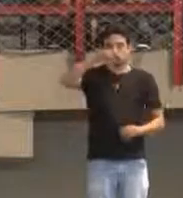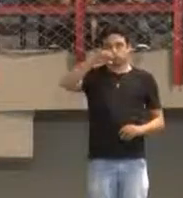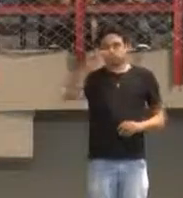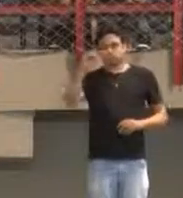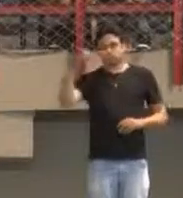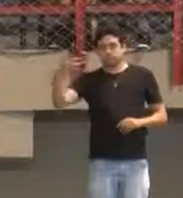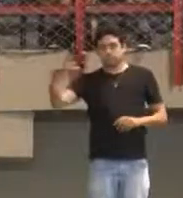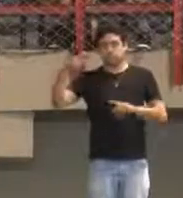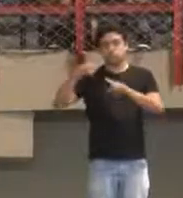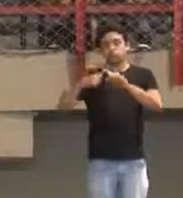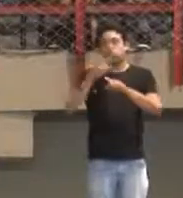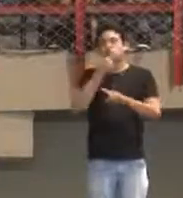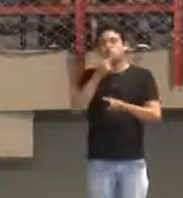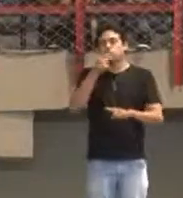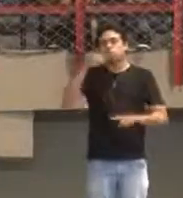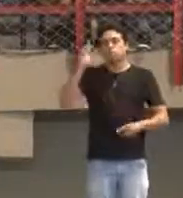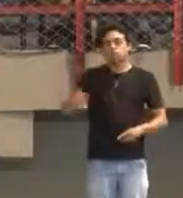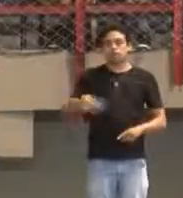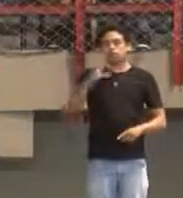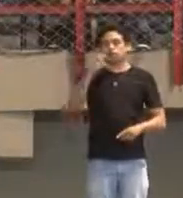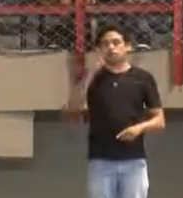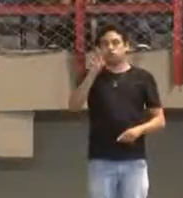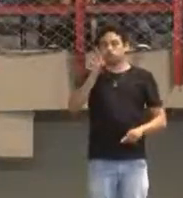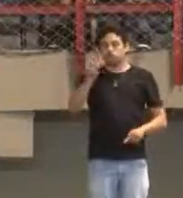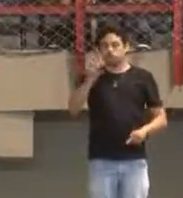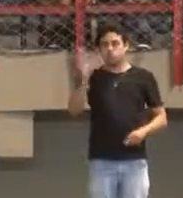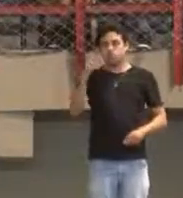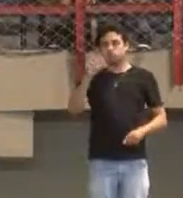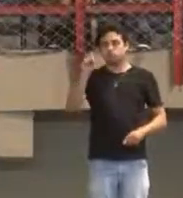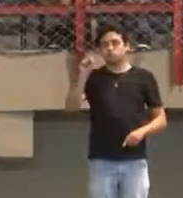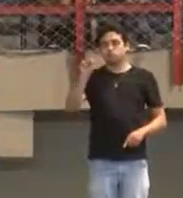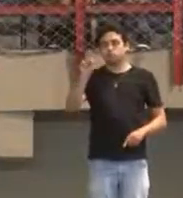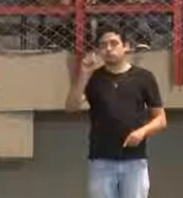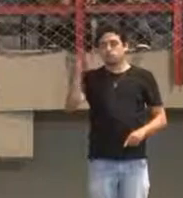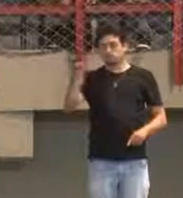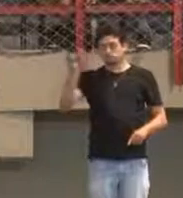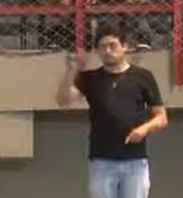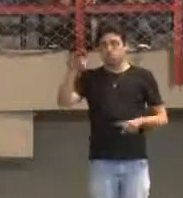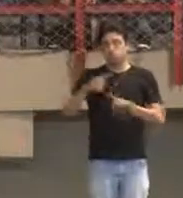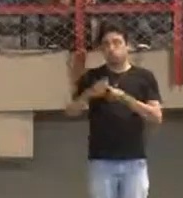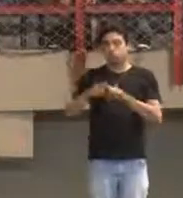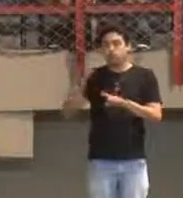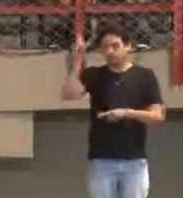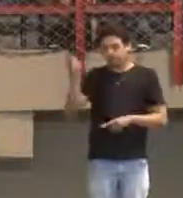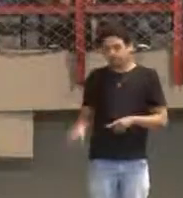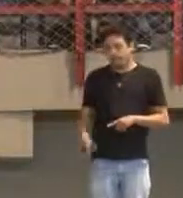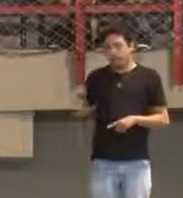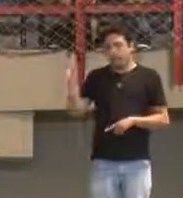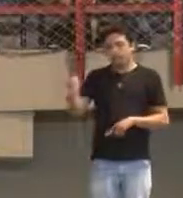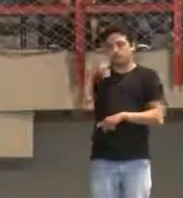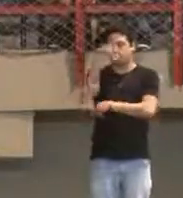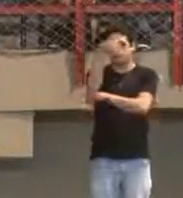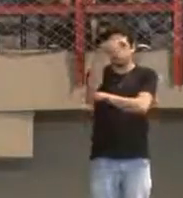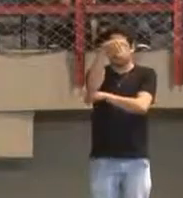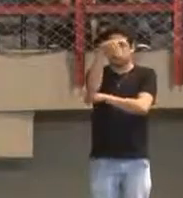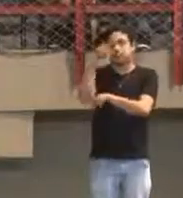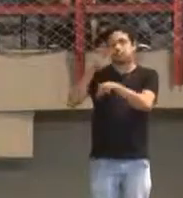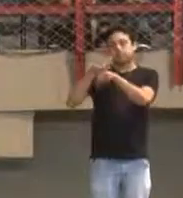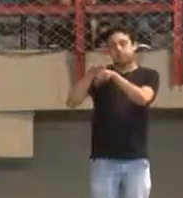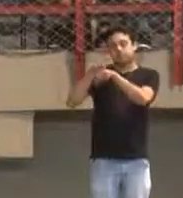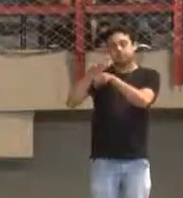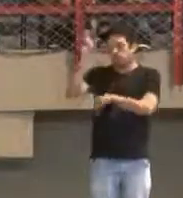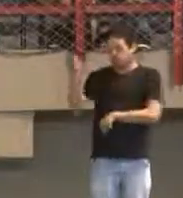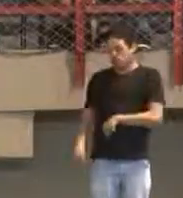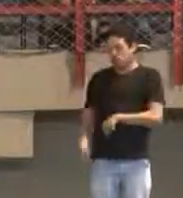1893, o nome do cara é Cruz e Souza. Cruz e Souza vai ter um apelido de cisne negro, né? Ele é